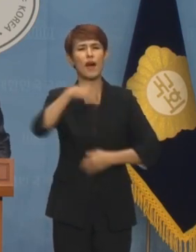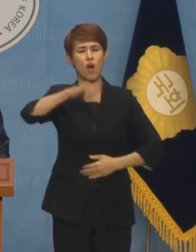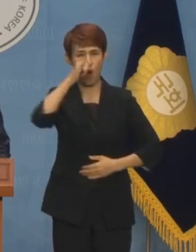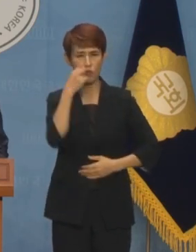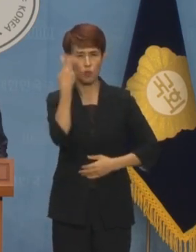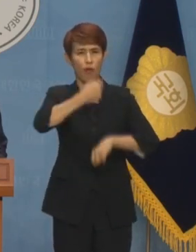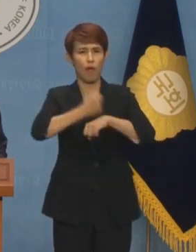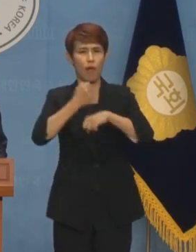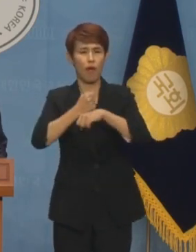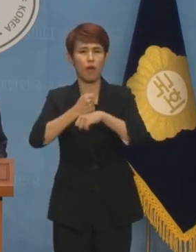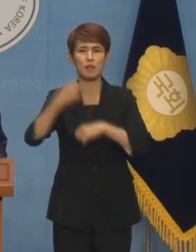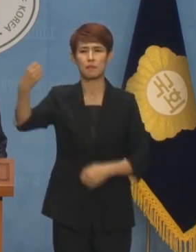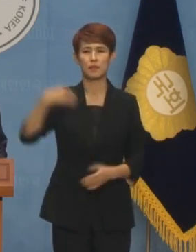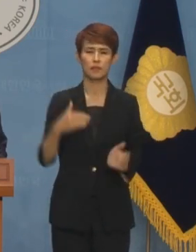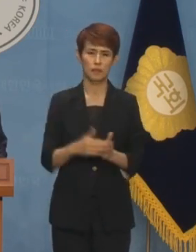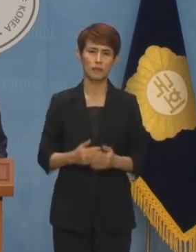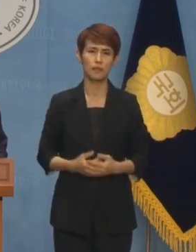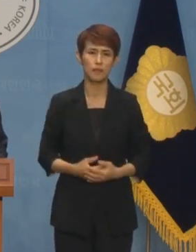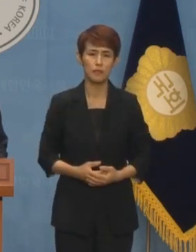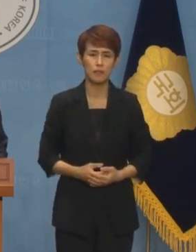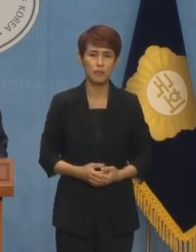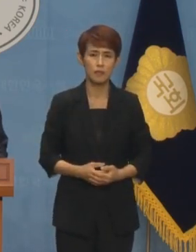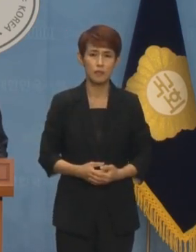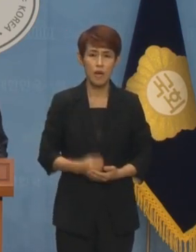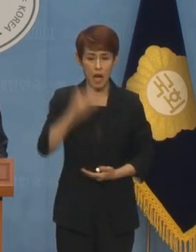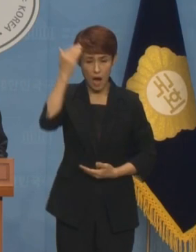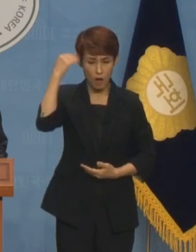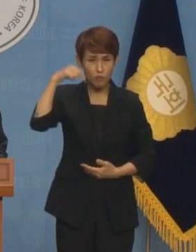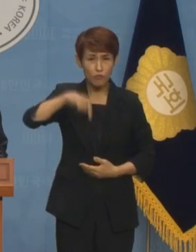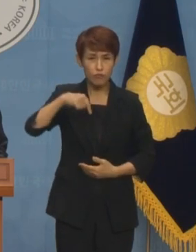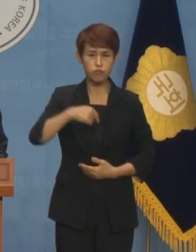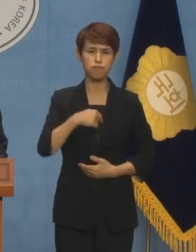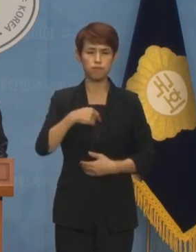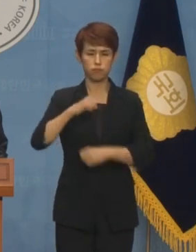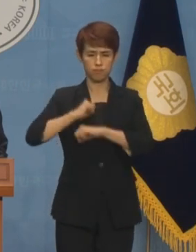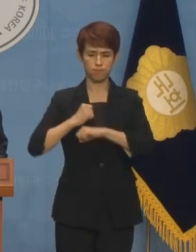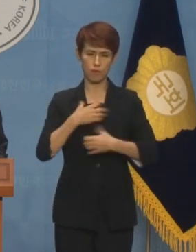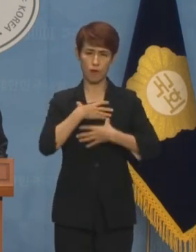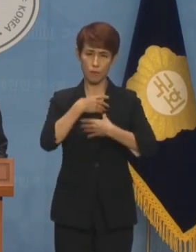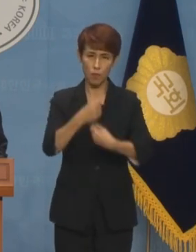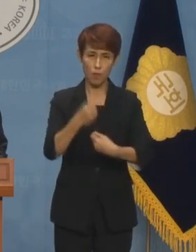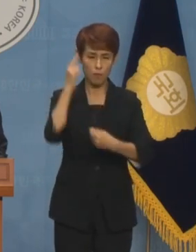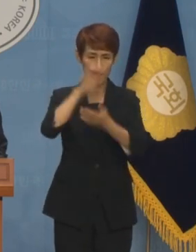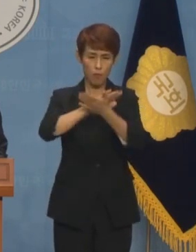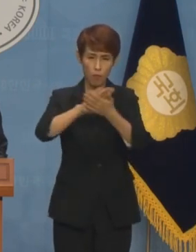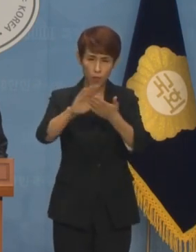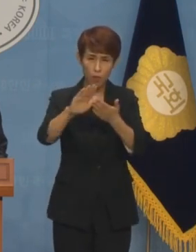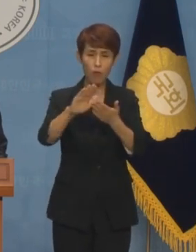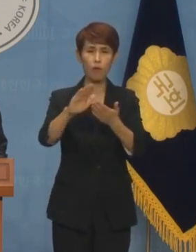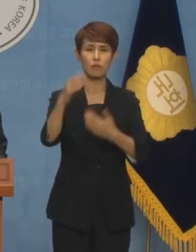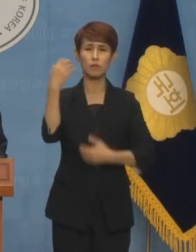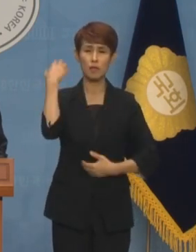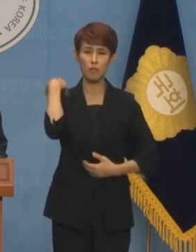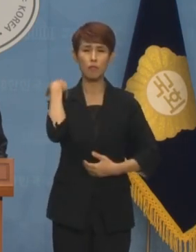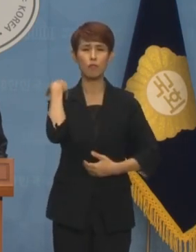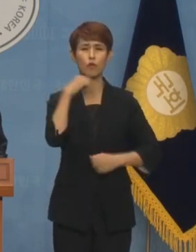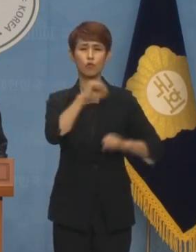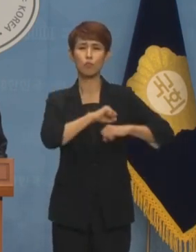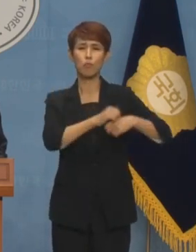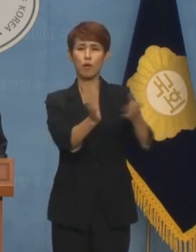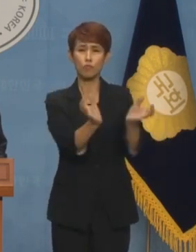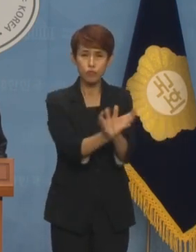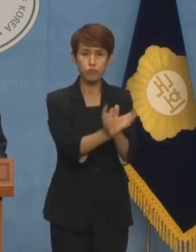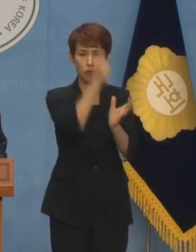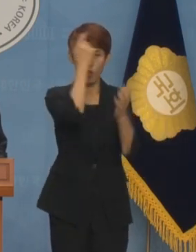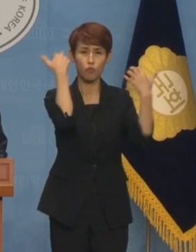조사하겠다라고 입장을 전해왔습니다. 대한민국의 안보와 한반도 평화를 책임져야 할 대한민국 국방부와